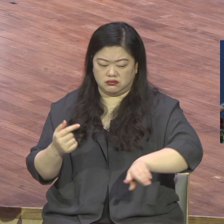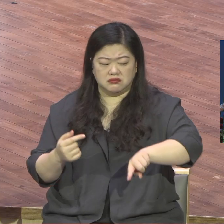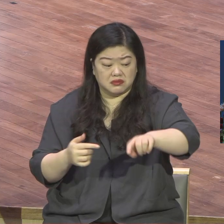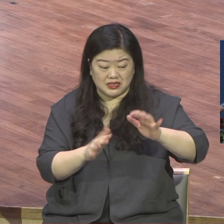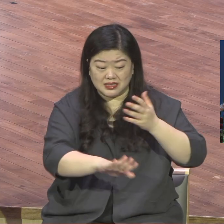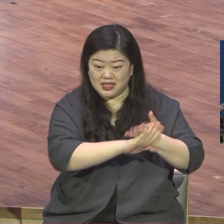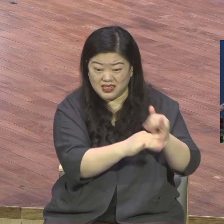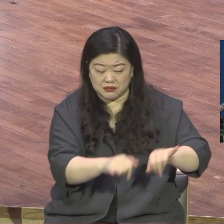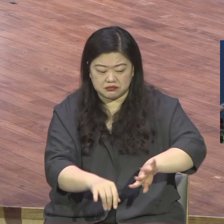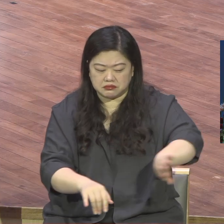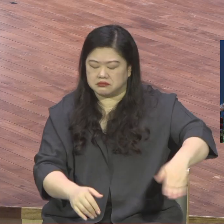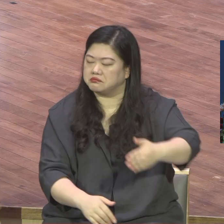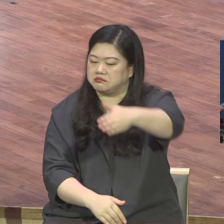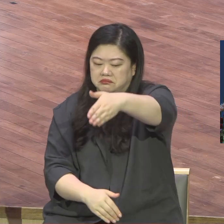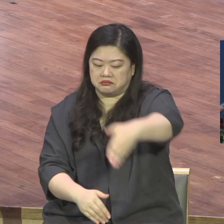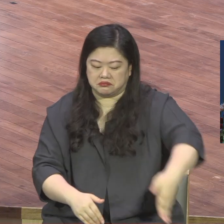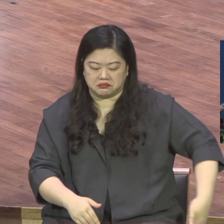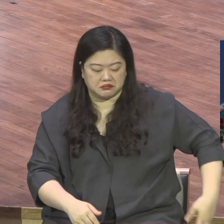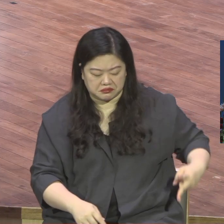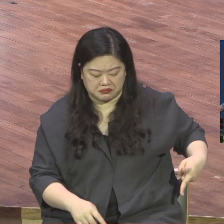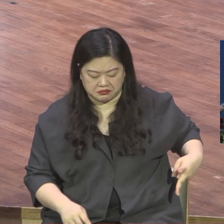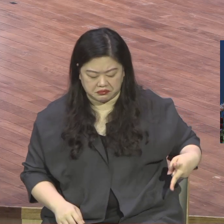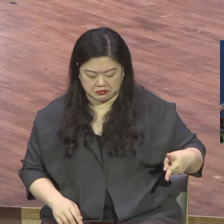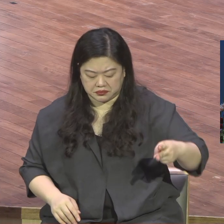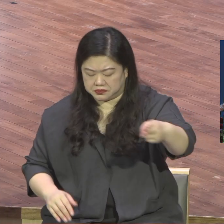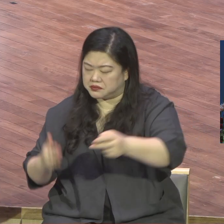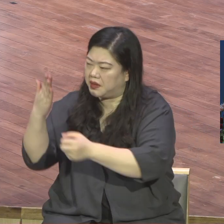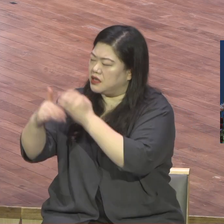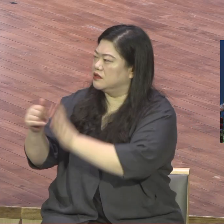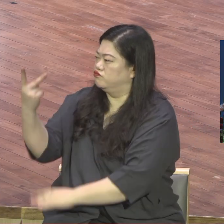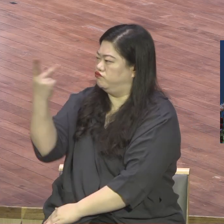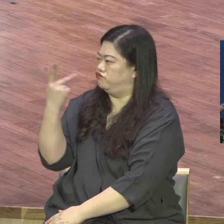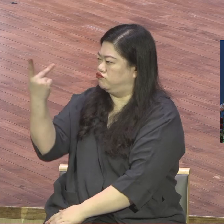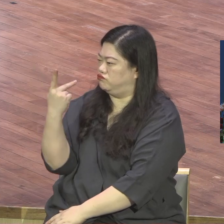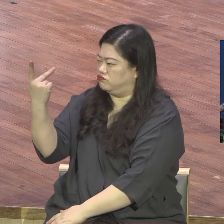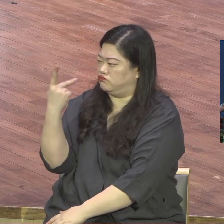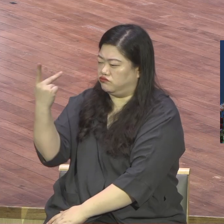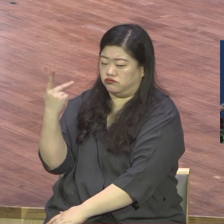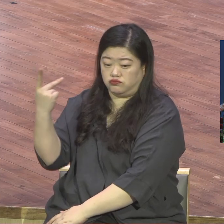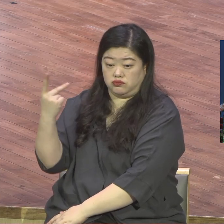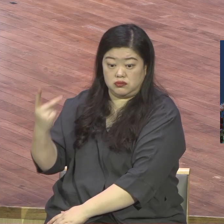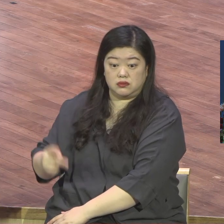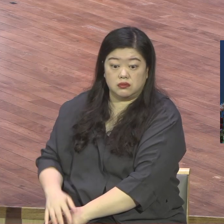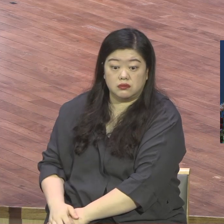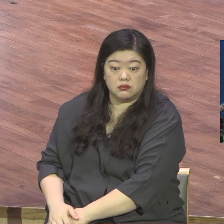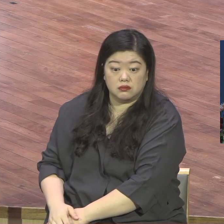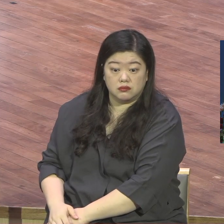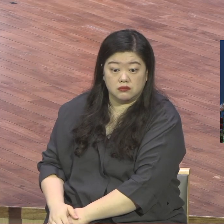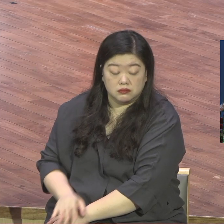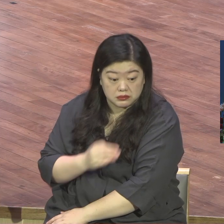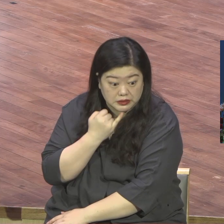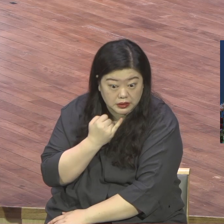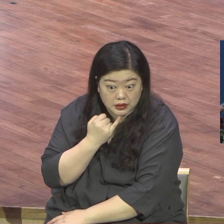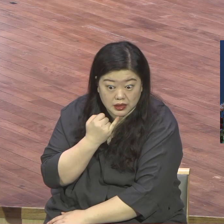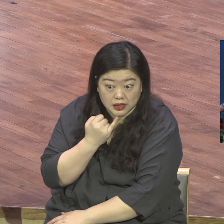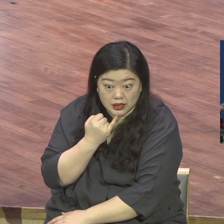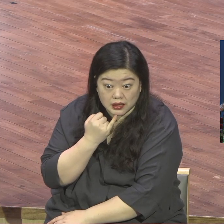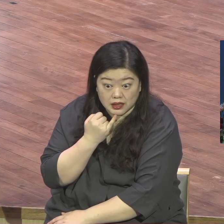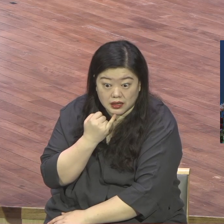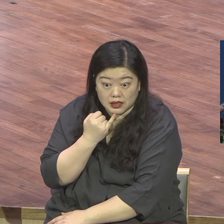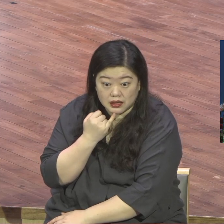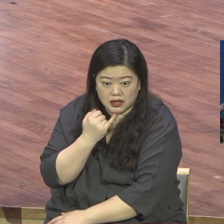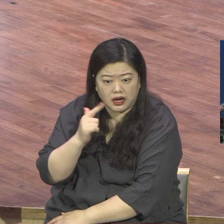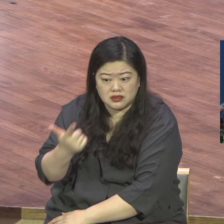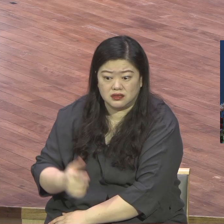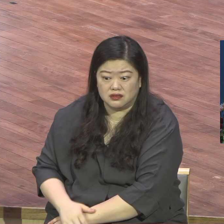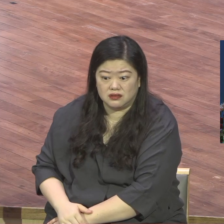그건 아주 잘못된 신앙이에요. 성경 잘못 읽었어요. 기도 잘못하고 있어요. 잘 보세요. 그런 사람들